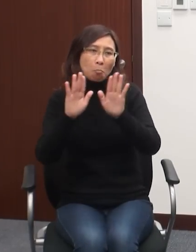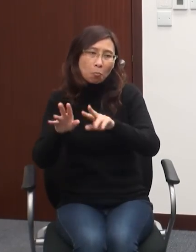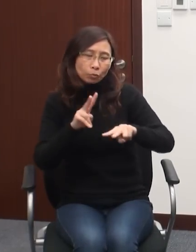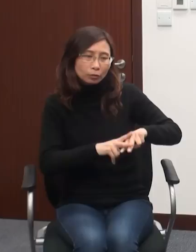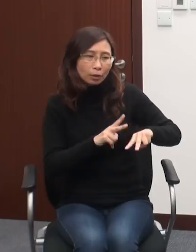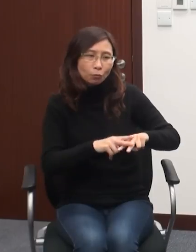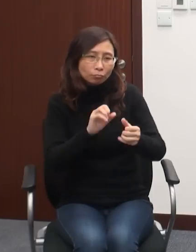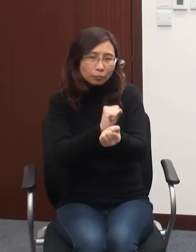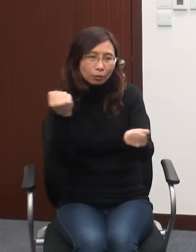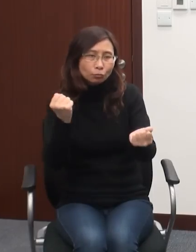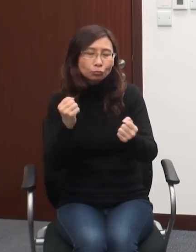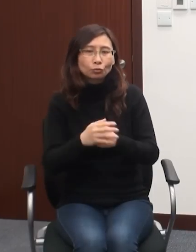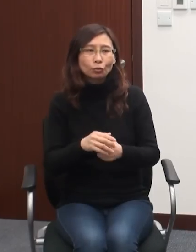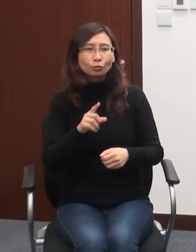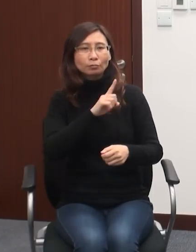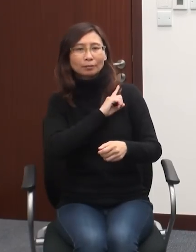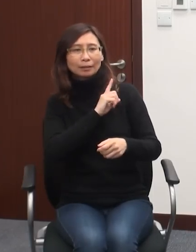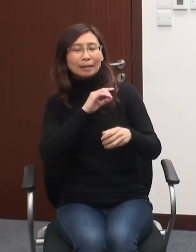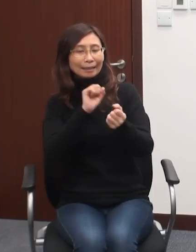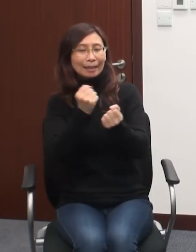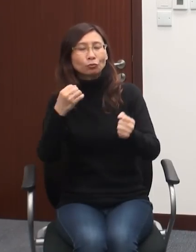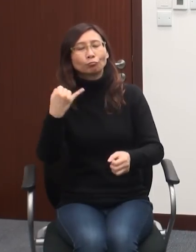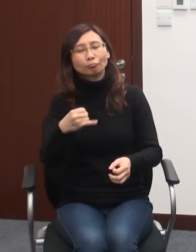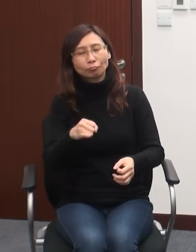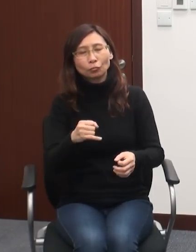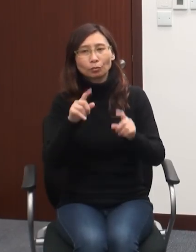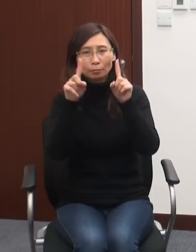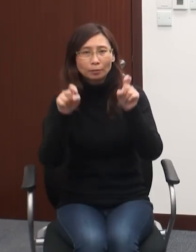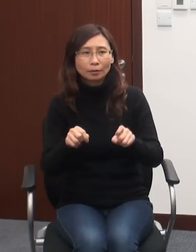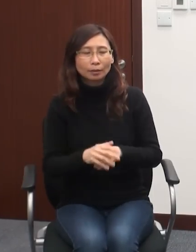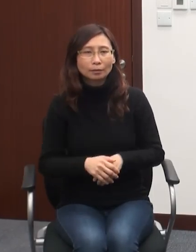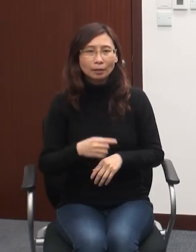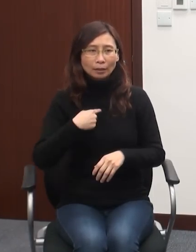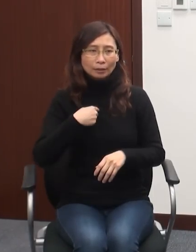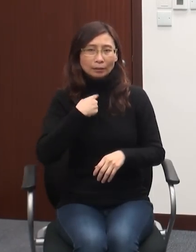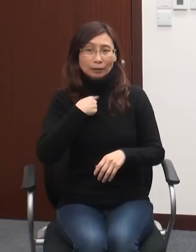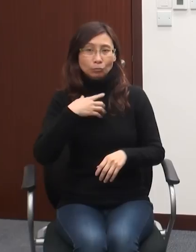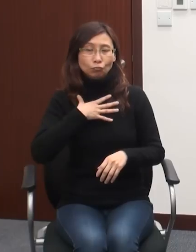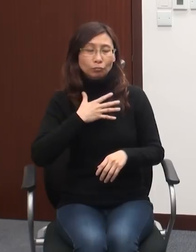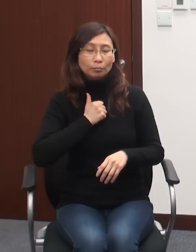啊嘛。係咪？咁所以其實佢哋要準備兩手啊！第一個就係、是，如果